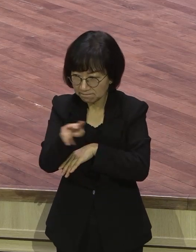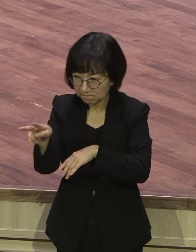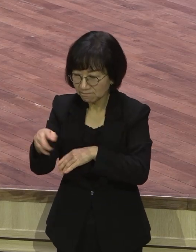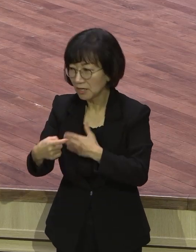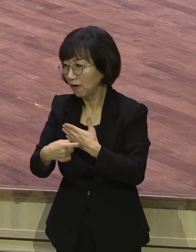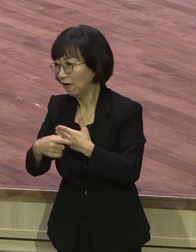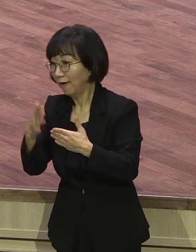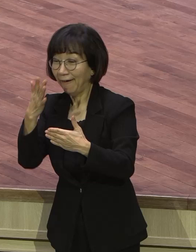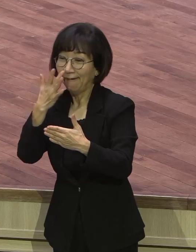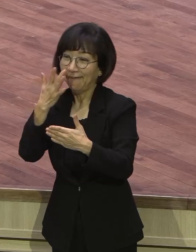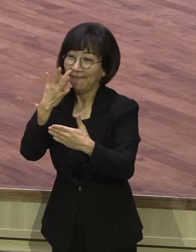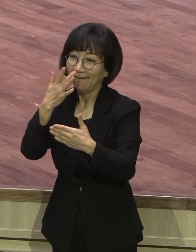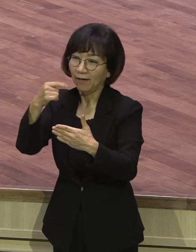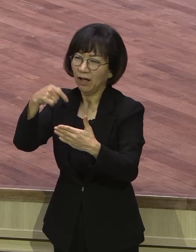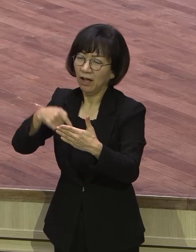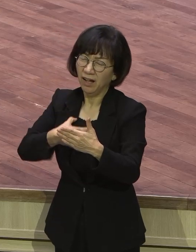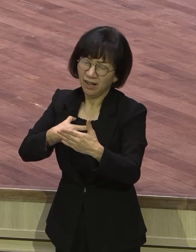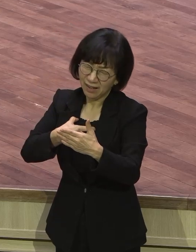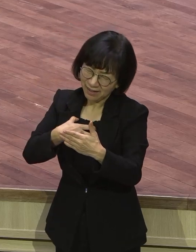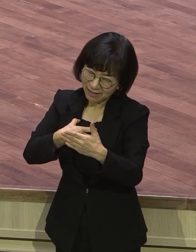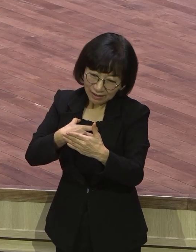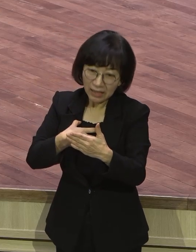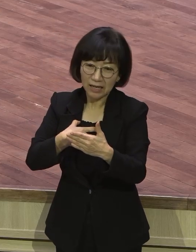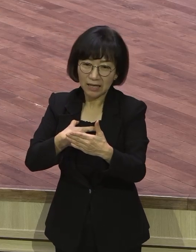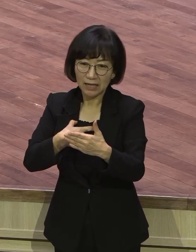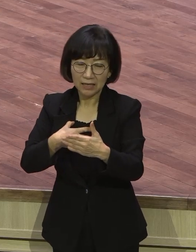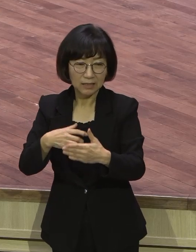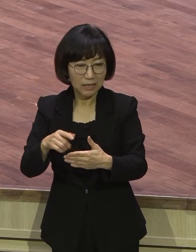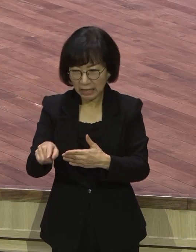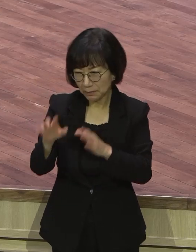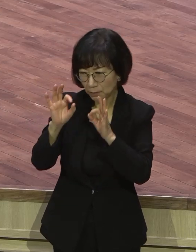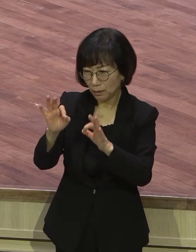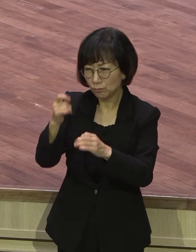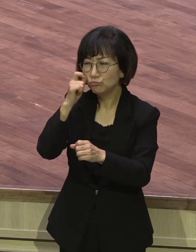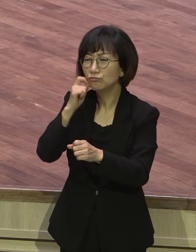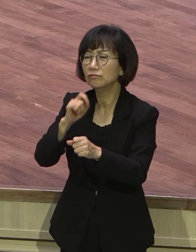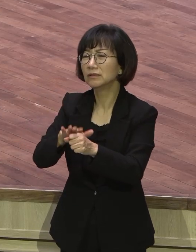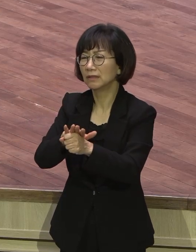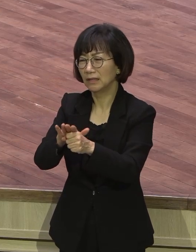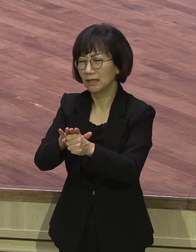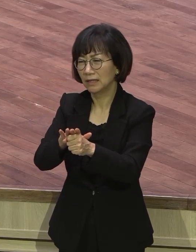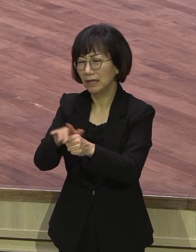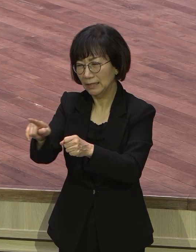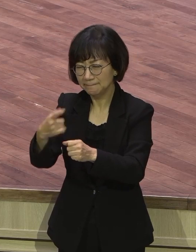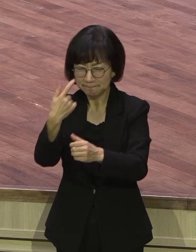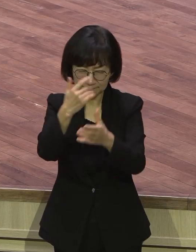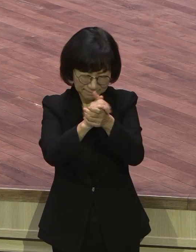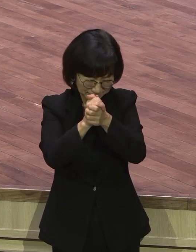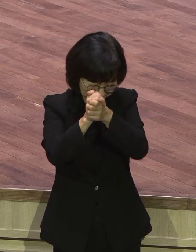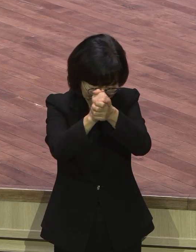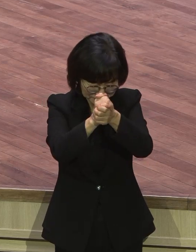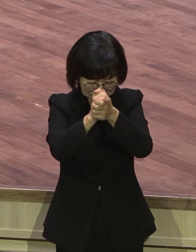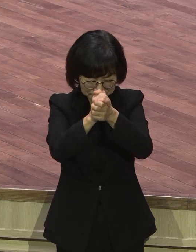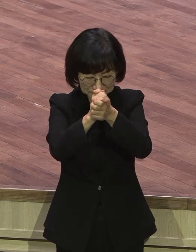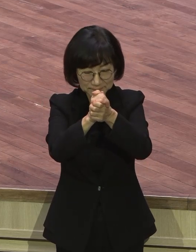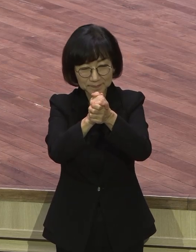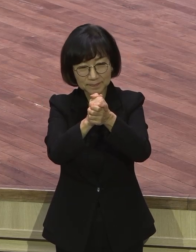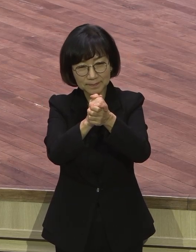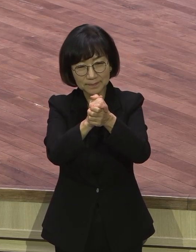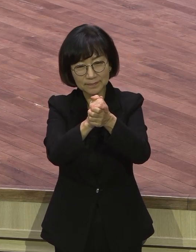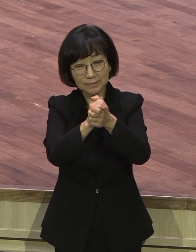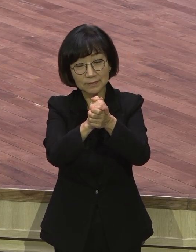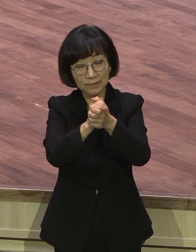불쌍한 영혼들을 바라며 간절하게 하나님 앞에 기도하는 여기에 그 사람 인생